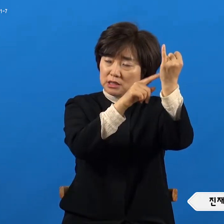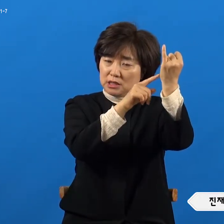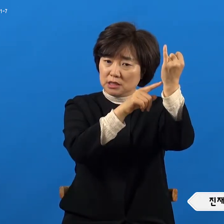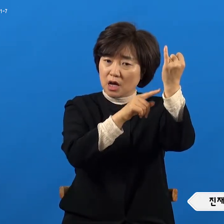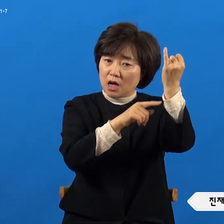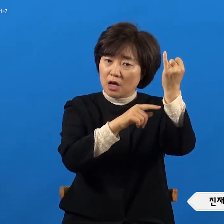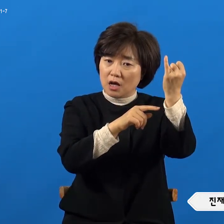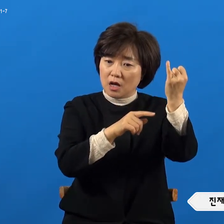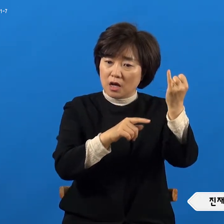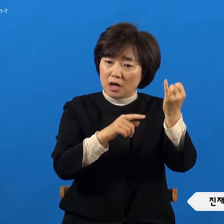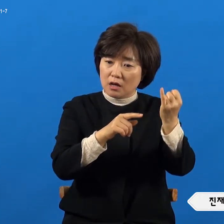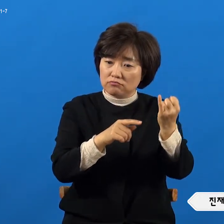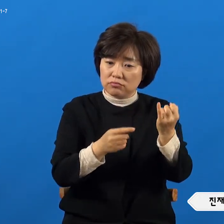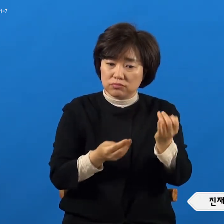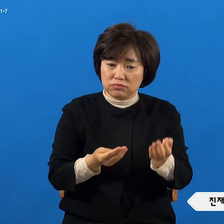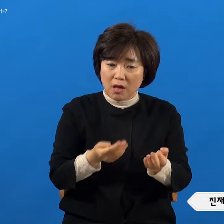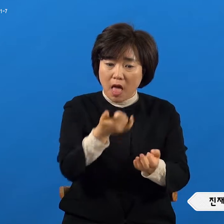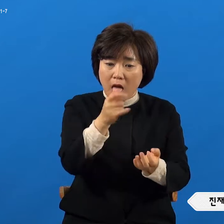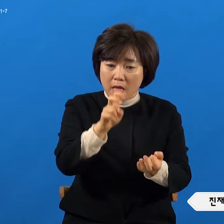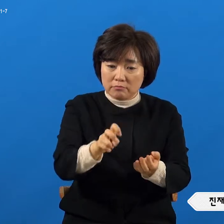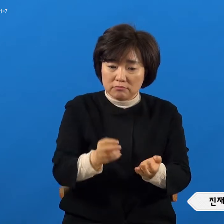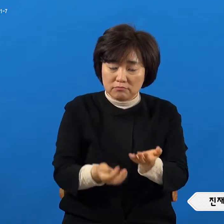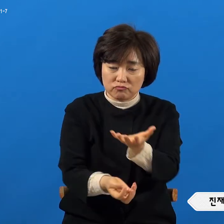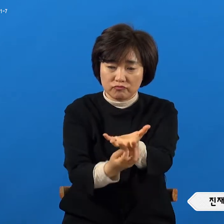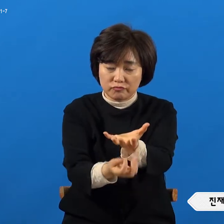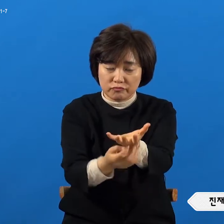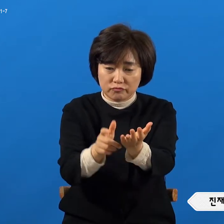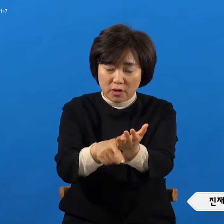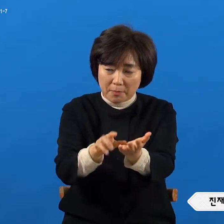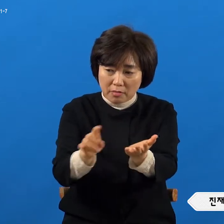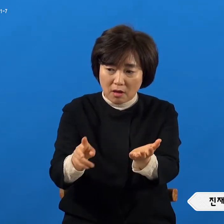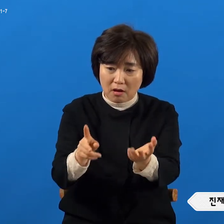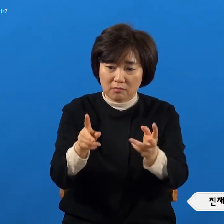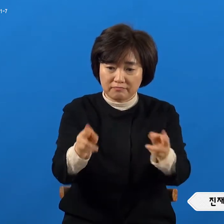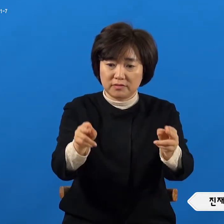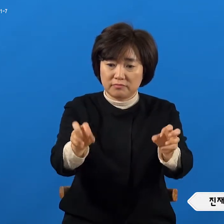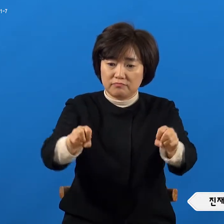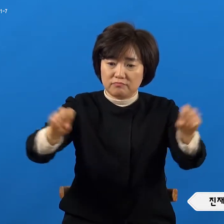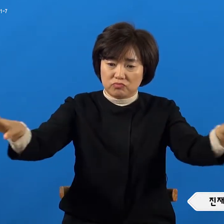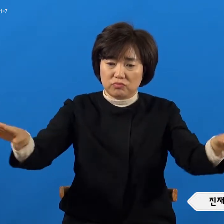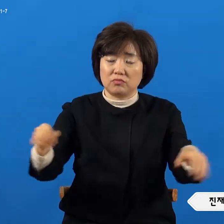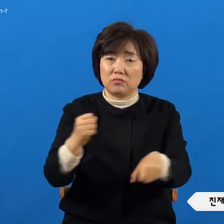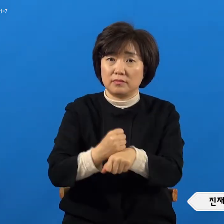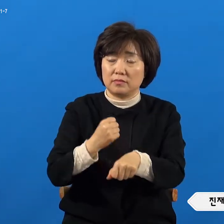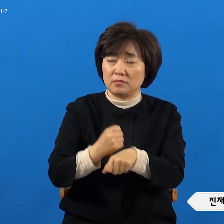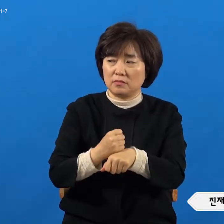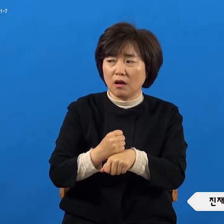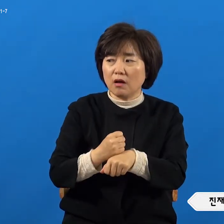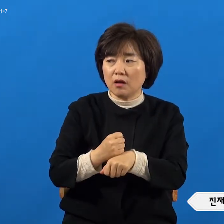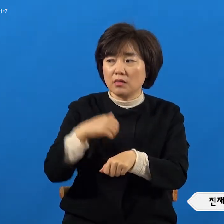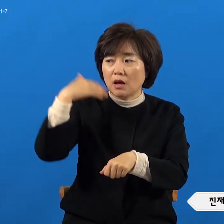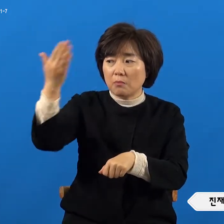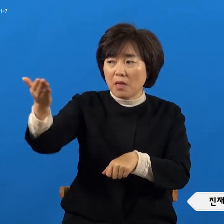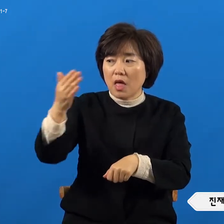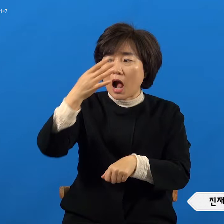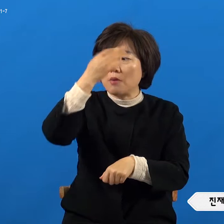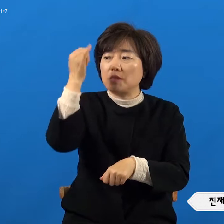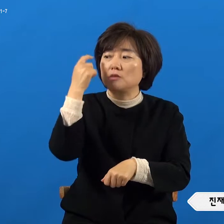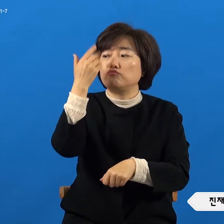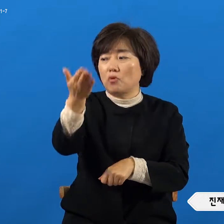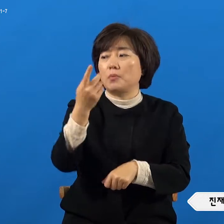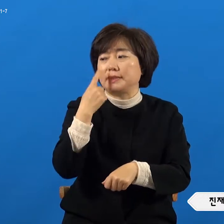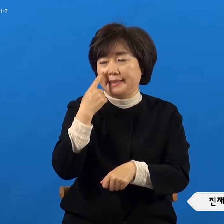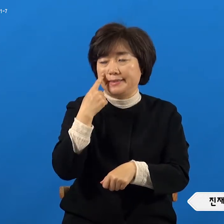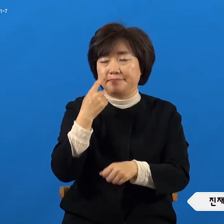양쪽 끝을 잘랐다고 이야기를 합니다. 다음에 기회가 되면 할머니에게 물어보자고 이야기를 합니다. 다음에